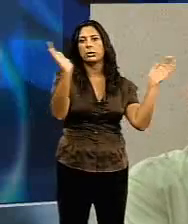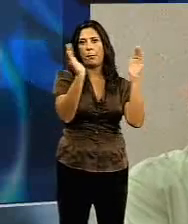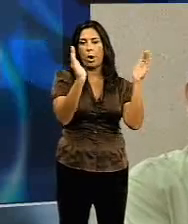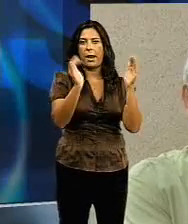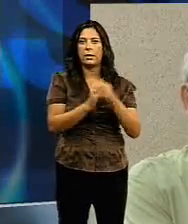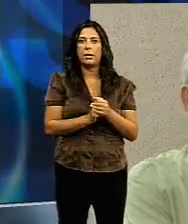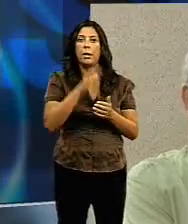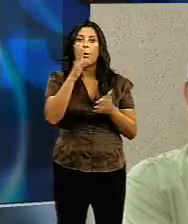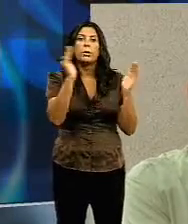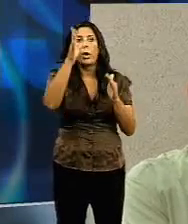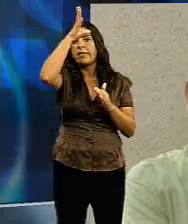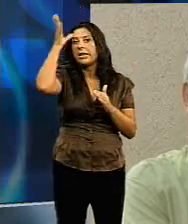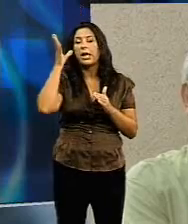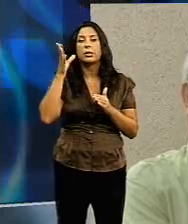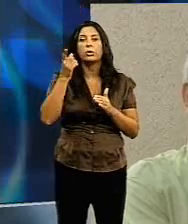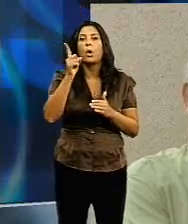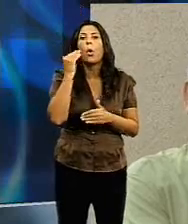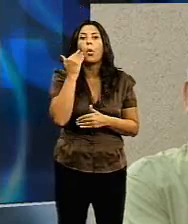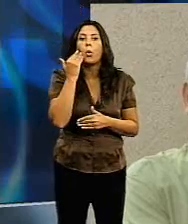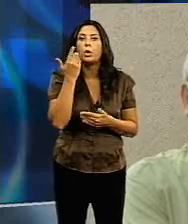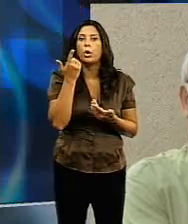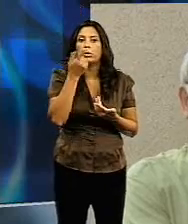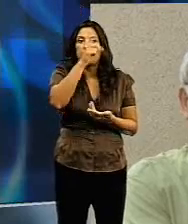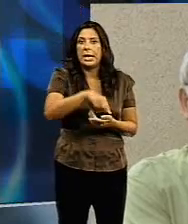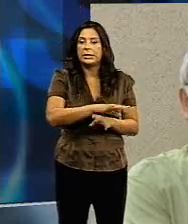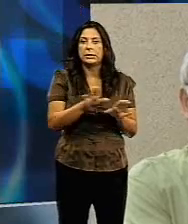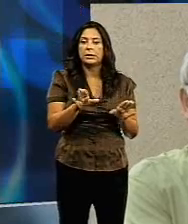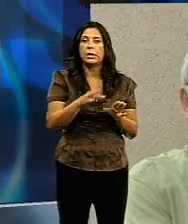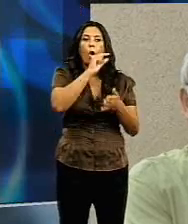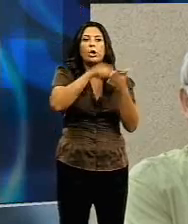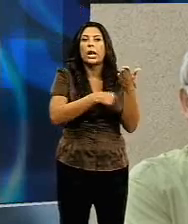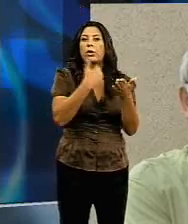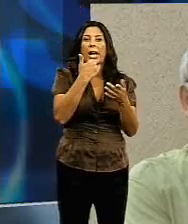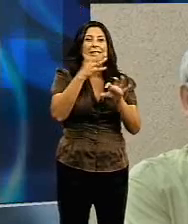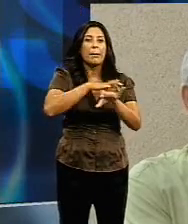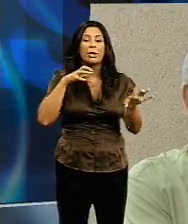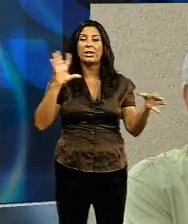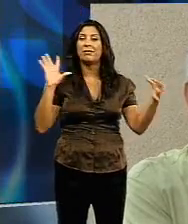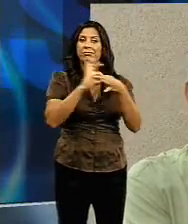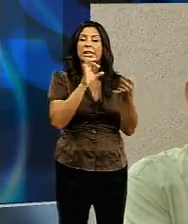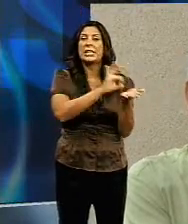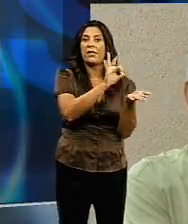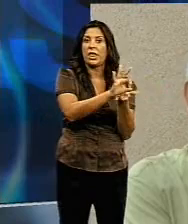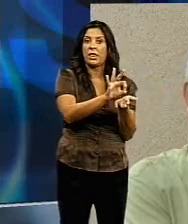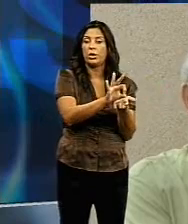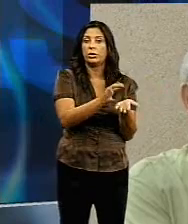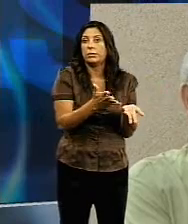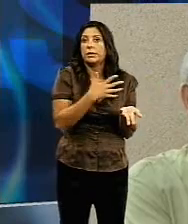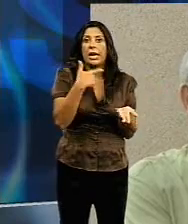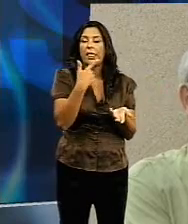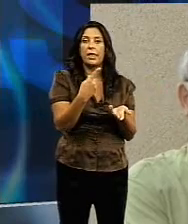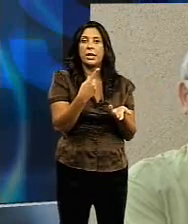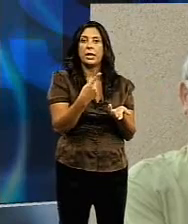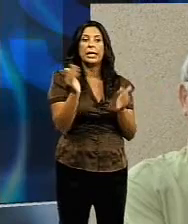la temporada de verano, producto del mes de julio. Son contratos mayoritariamente vinculados al sector servicios y eso indica que una vez